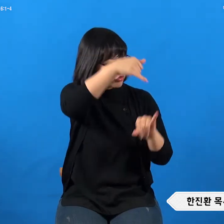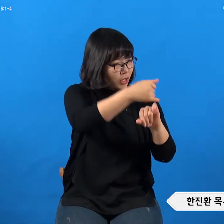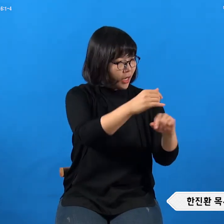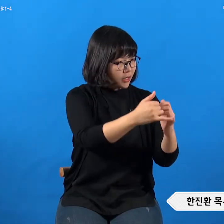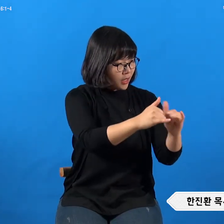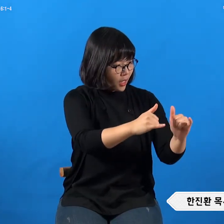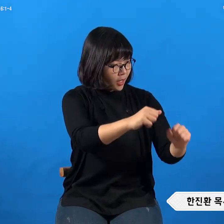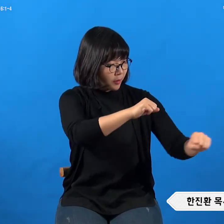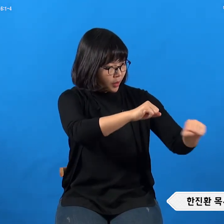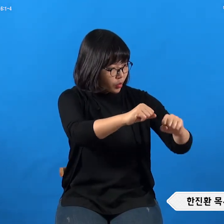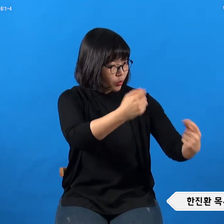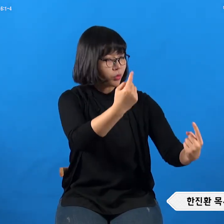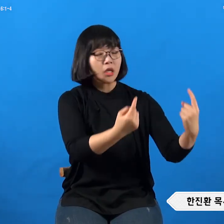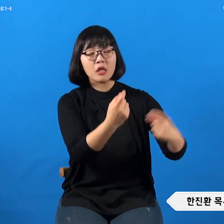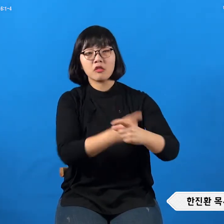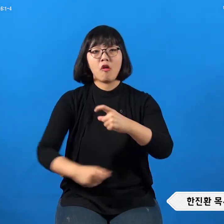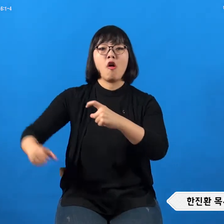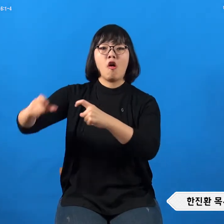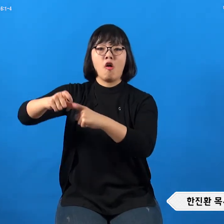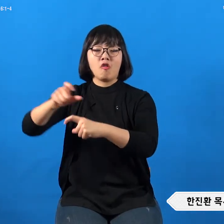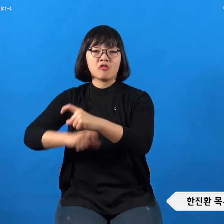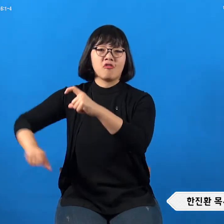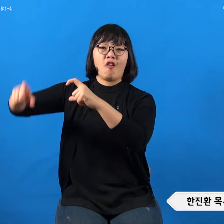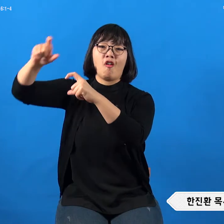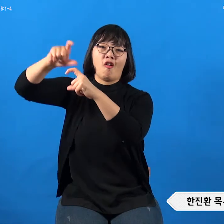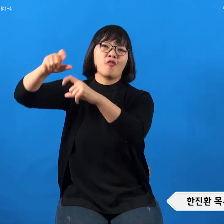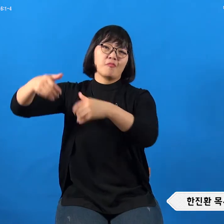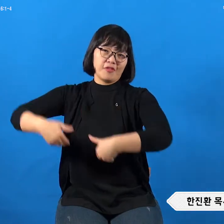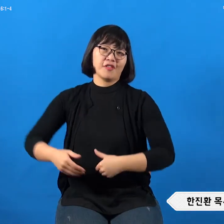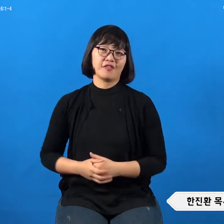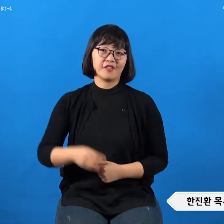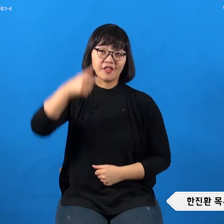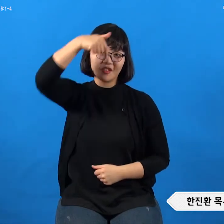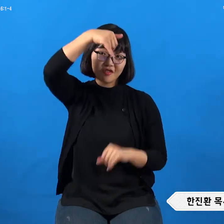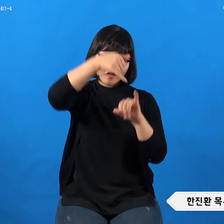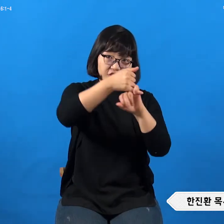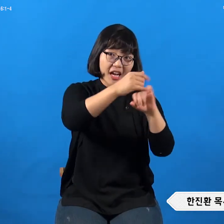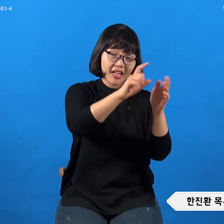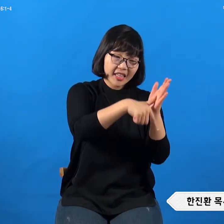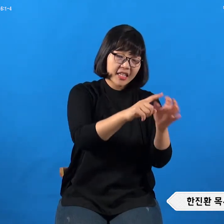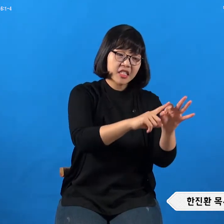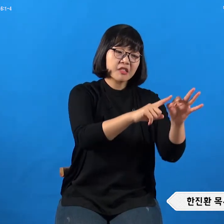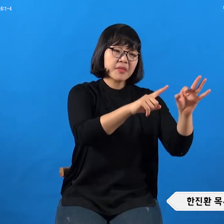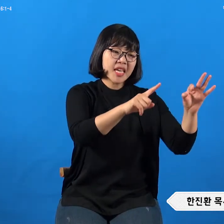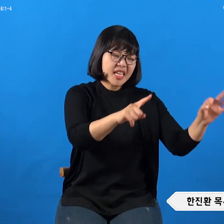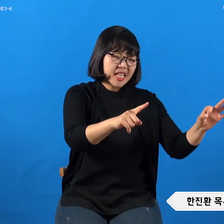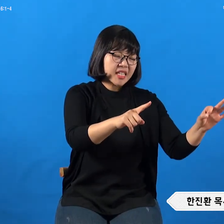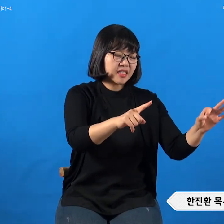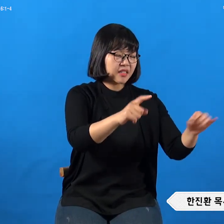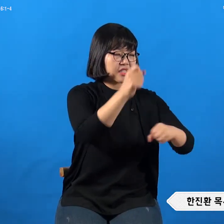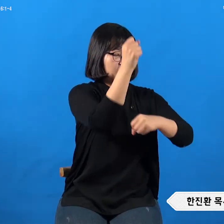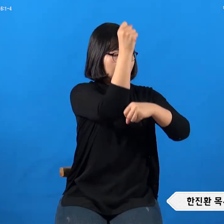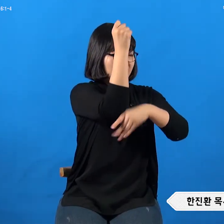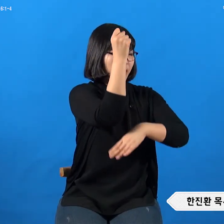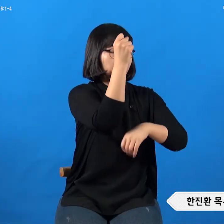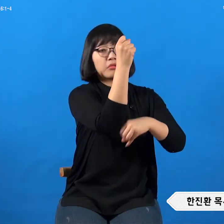구약 백성들이 했던 11조는 최소의 기준입니다. 최소한의 기준을 말하는